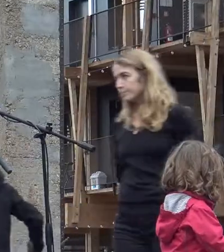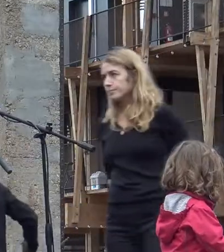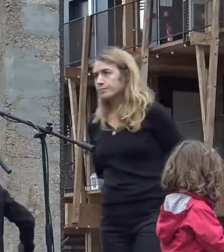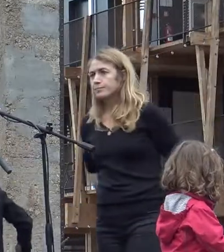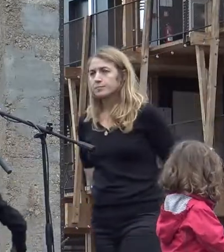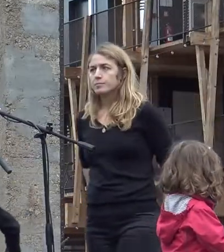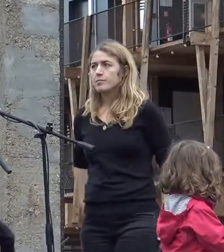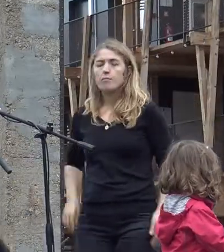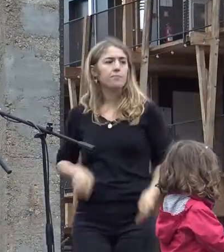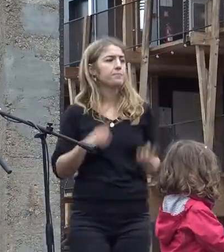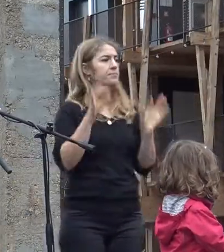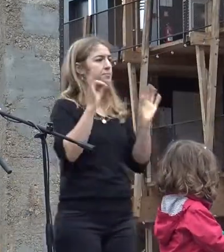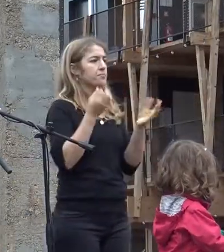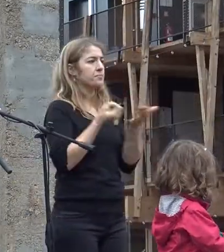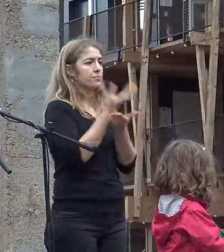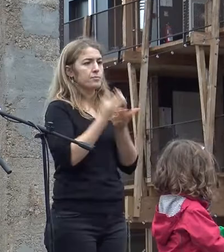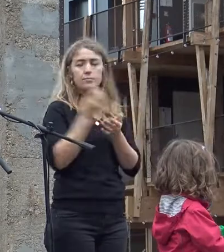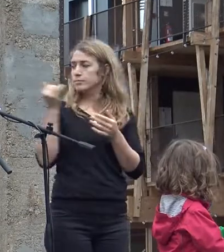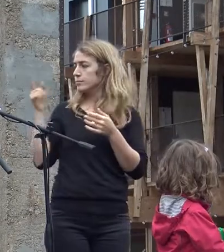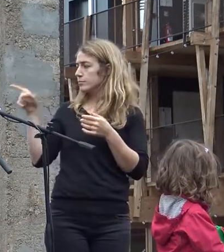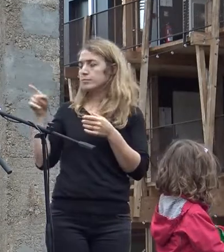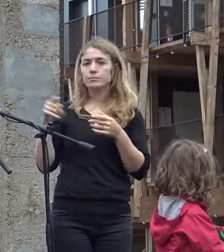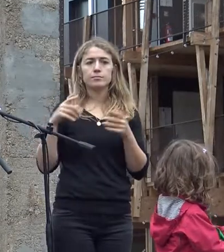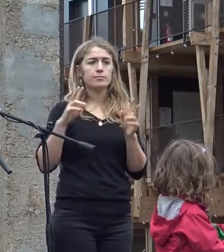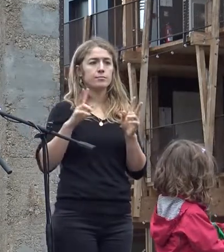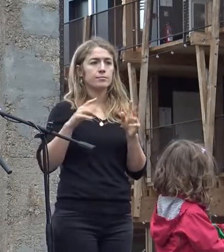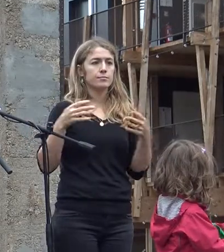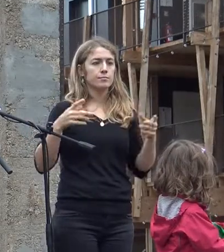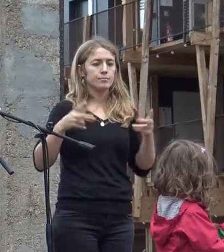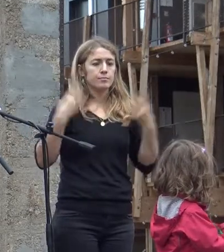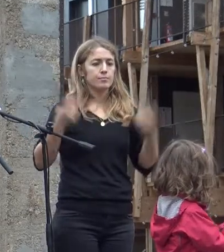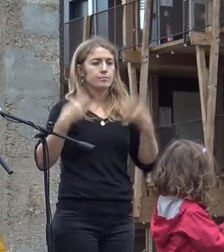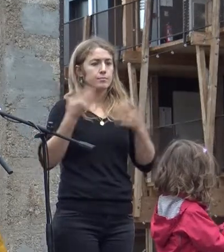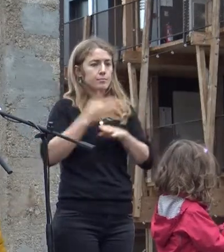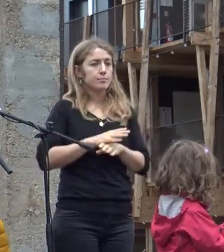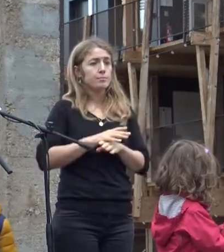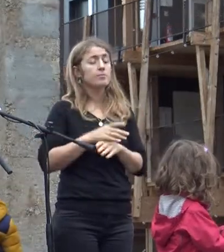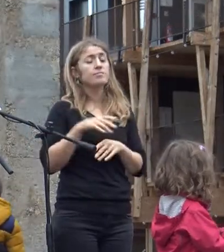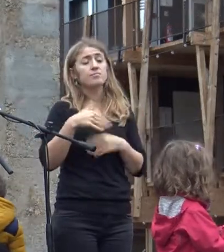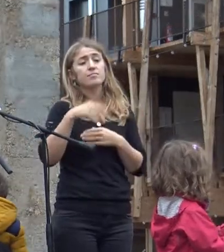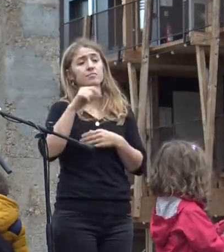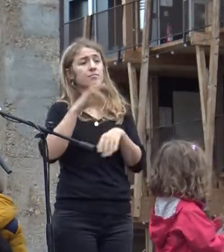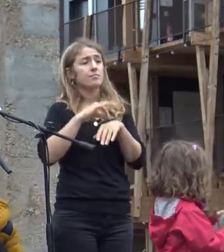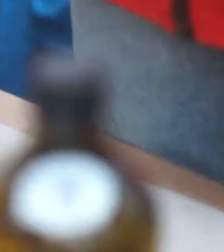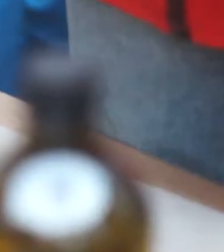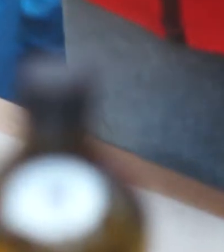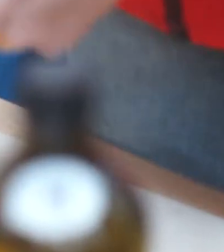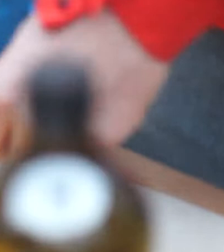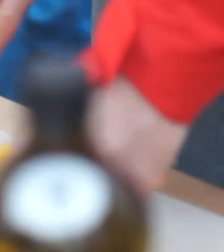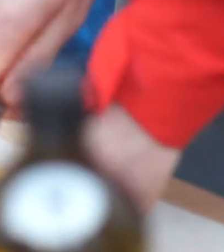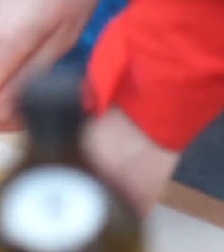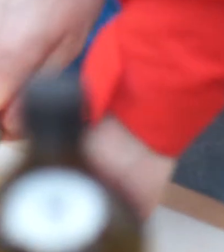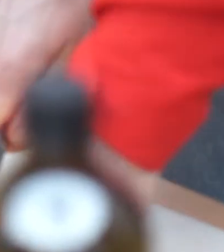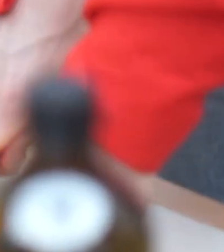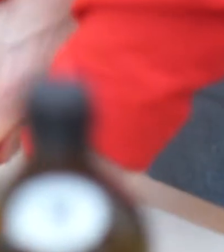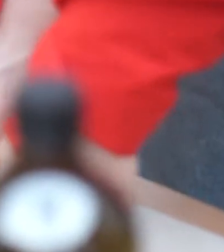Juste pour vous informer, la salade est prête hein, chez Disco Soup. La soupe sera prête dans une vingtaine de minutes, donc s'il y en a qui ont envie de